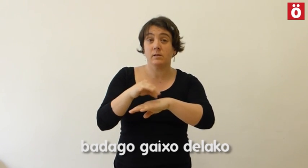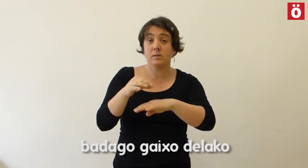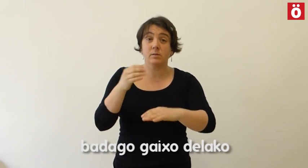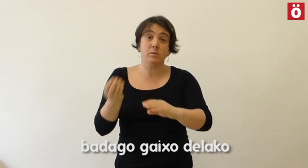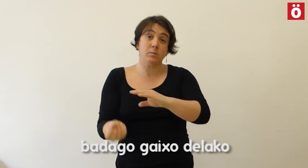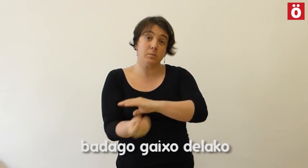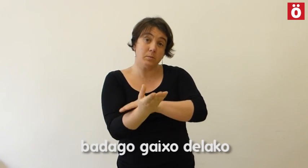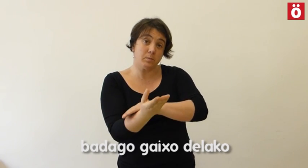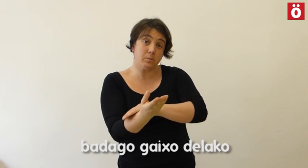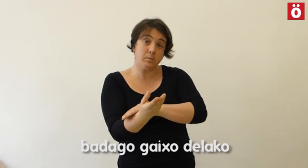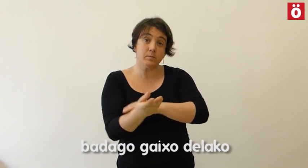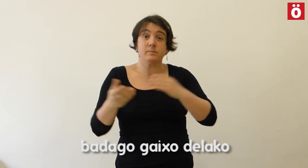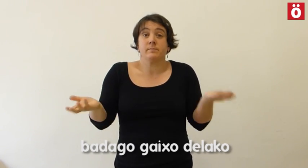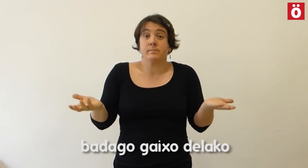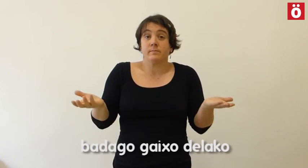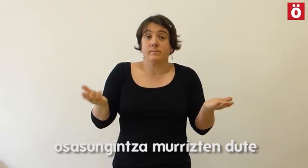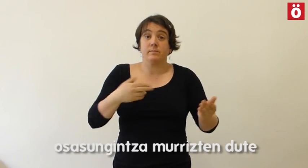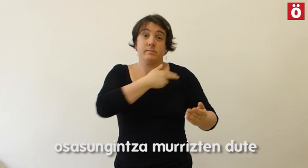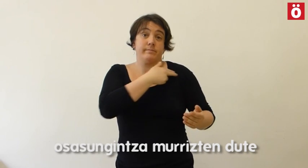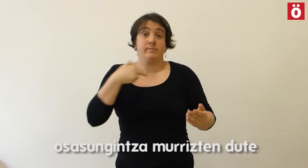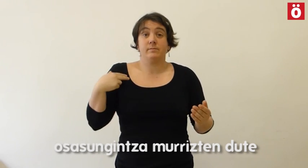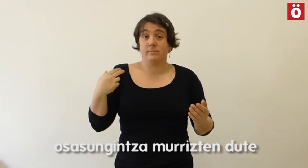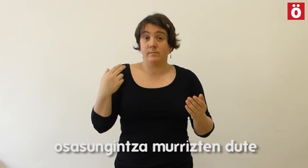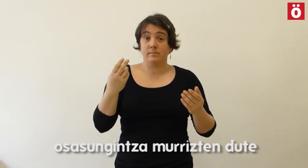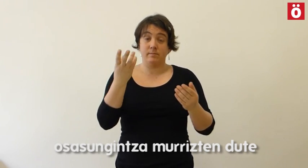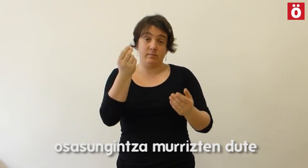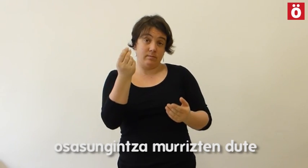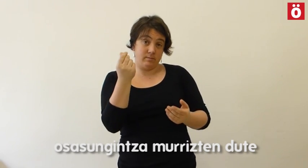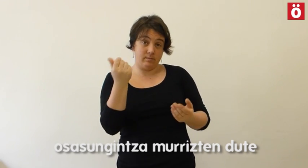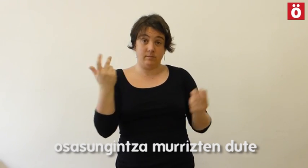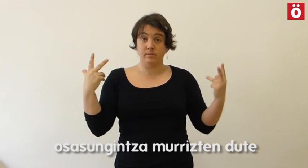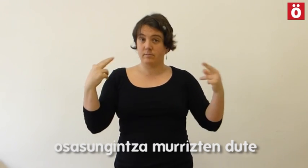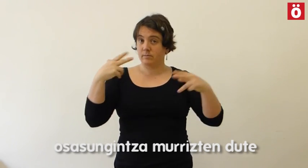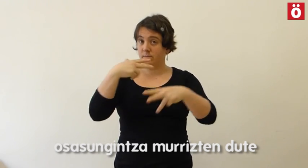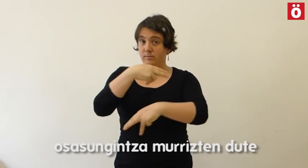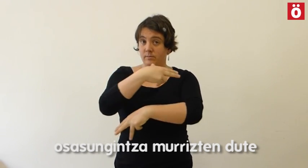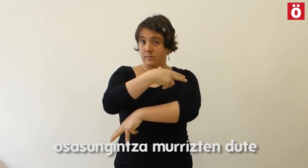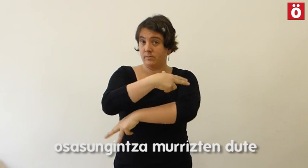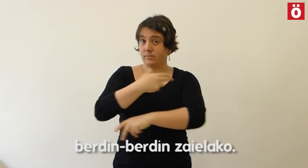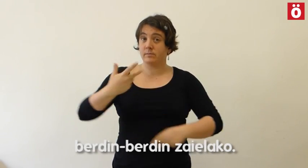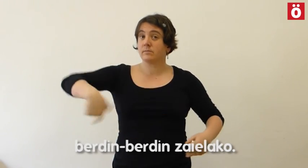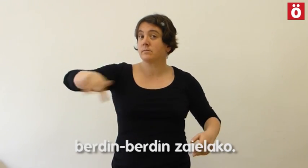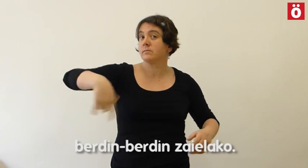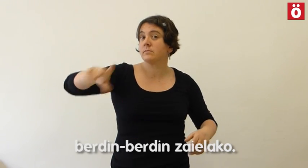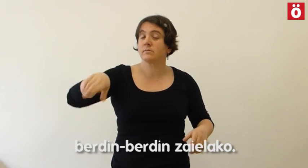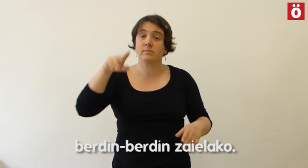delako Osasungin zamurrizten dute, berdin-berdin